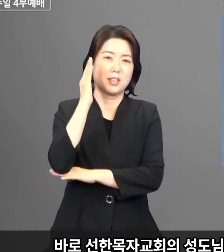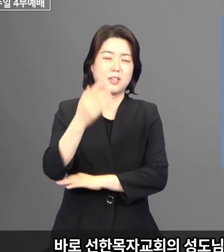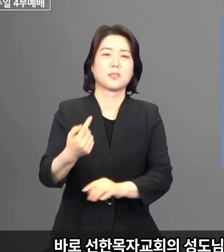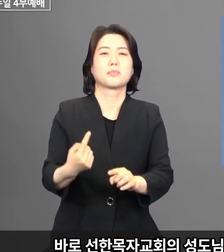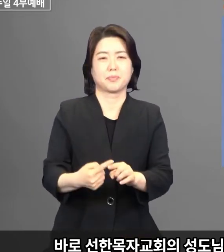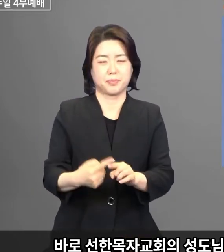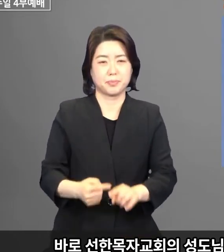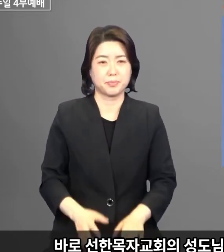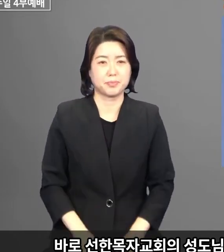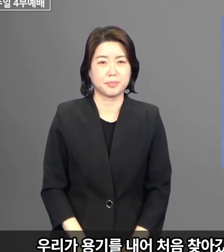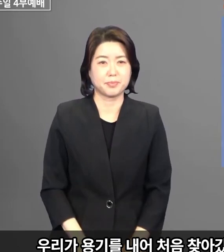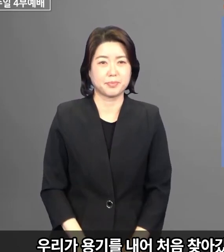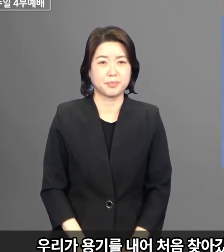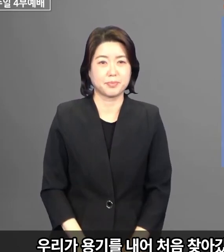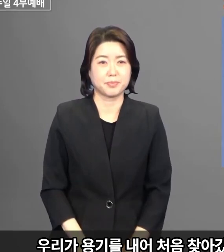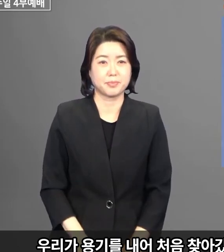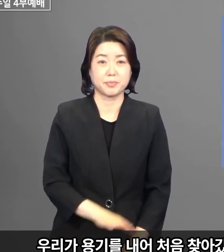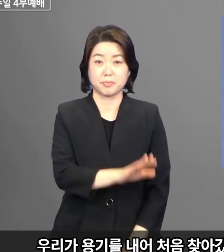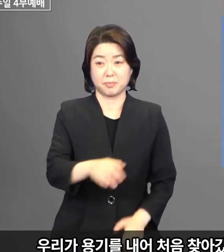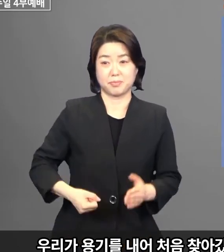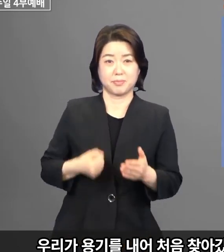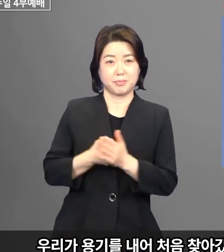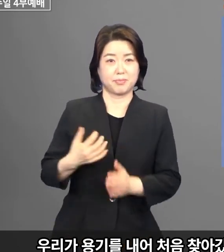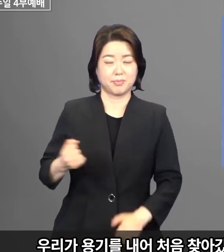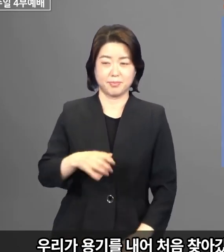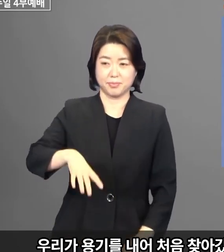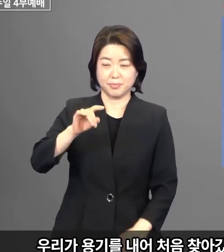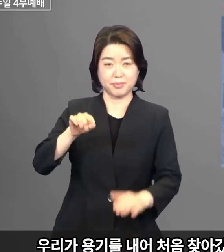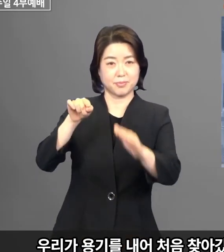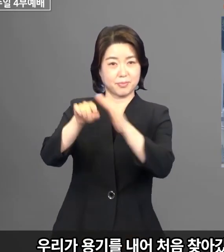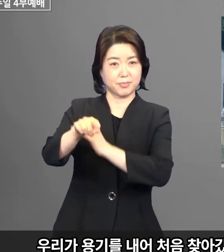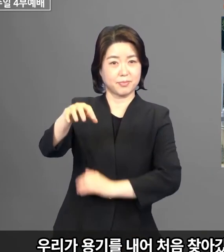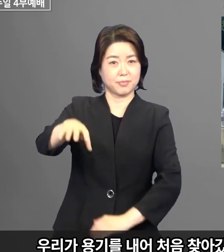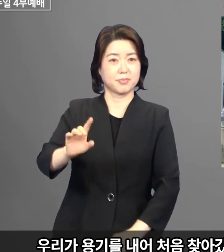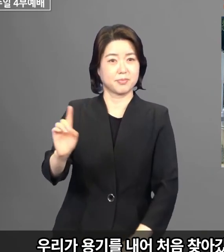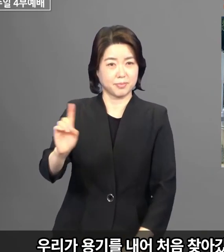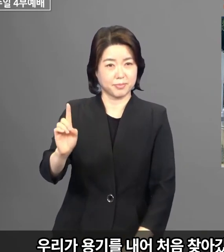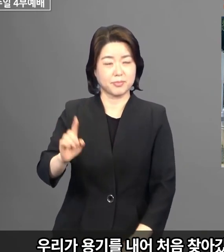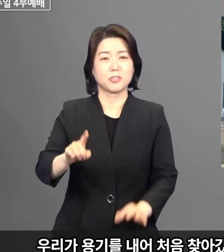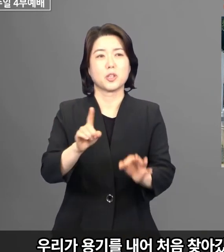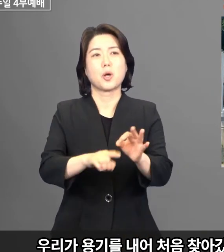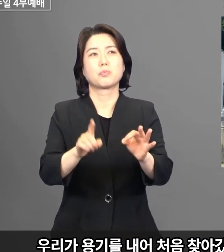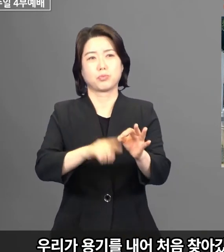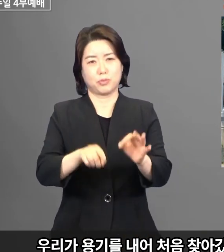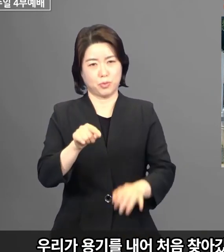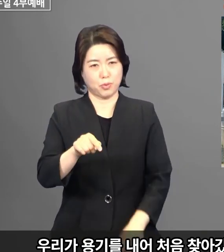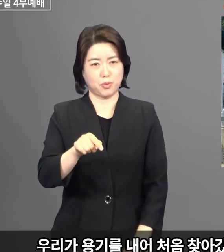이야기입니다. 우리가 용기를 내어 처음 찾아갔던 곳은 불교